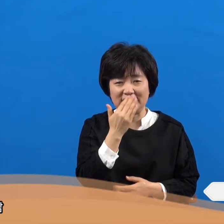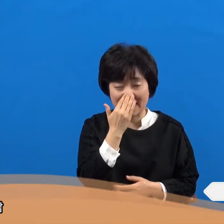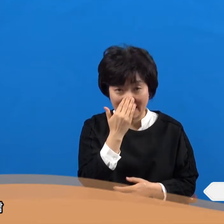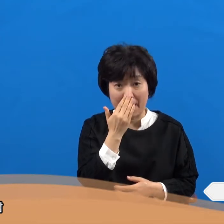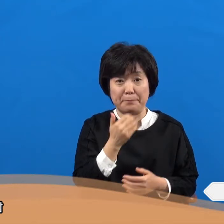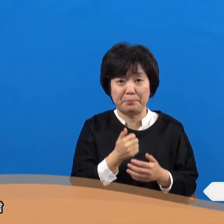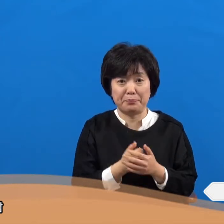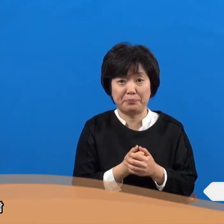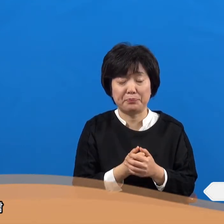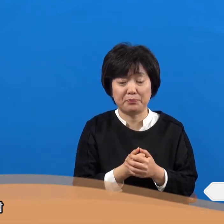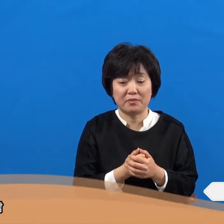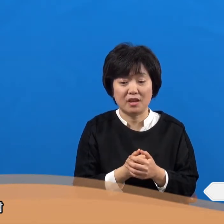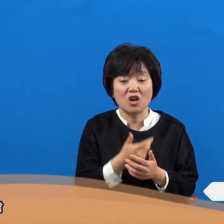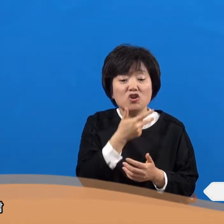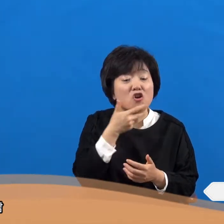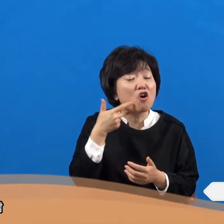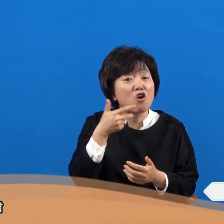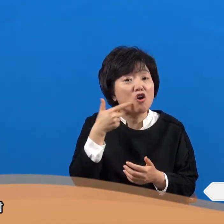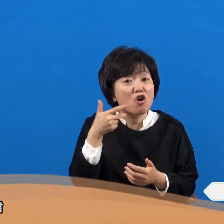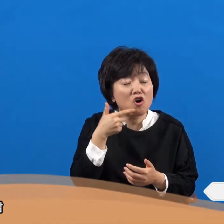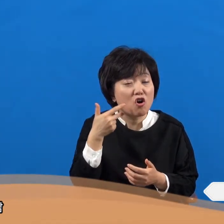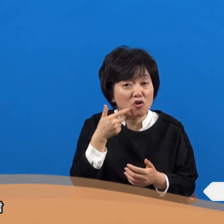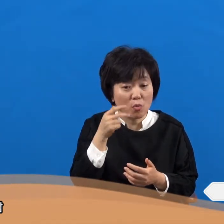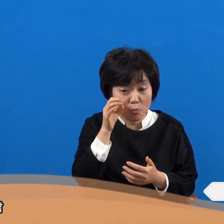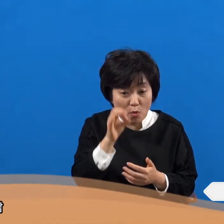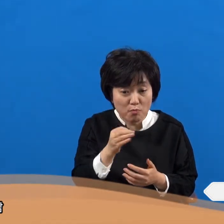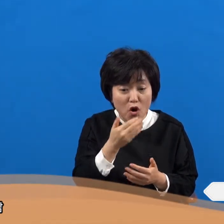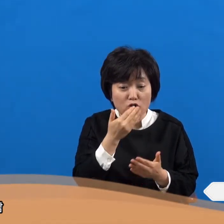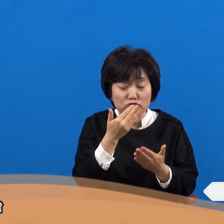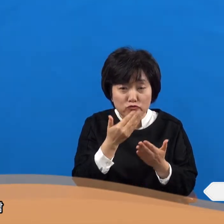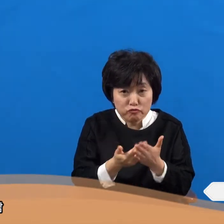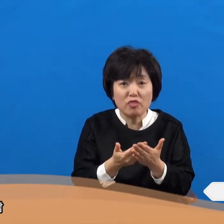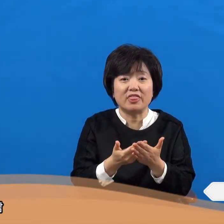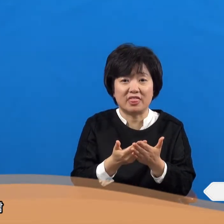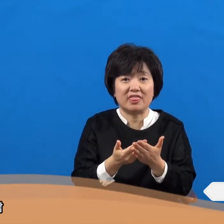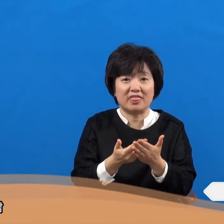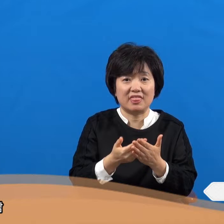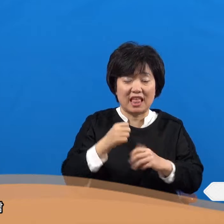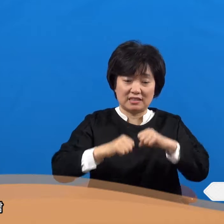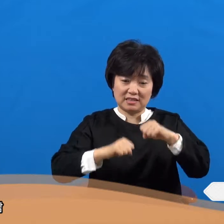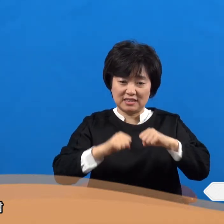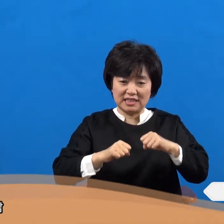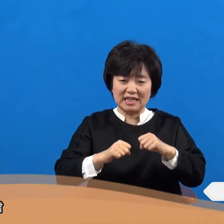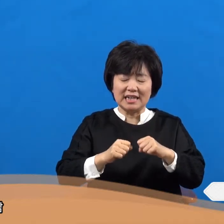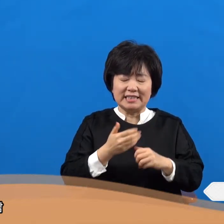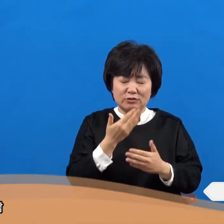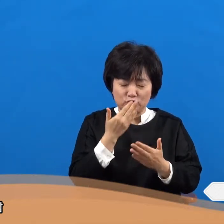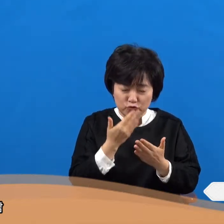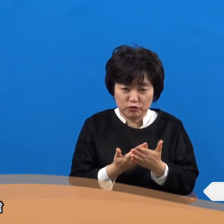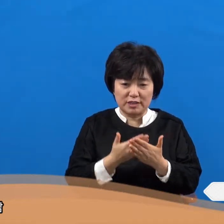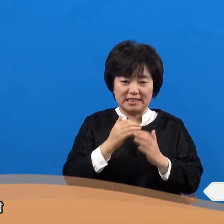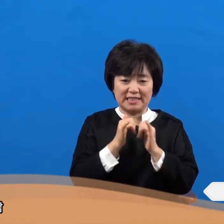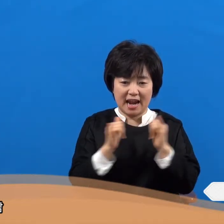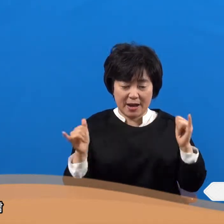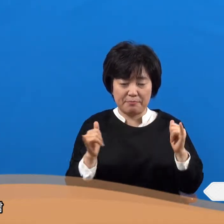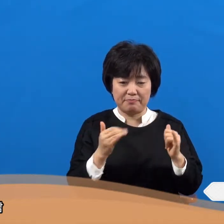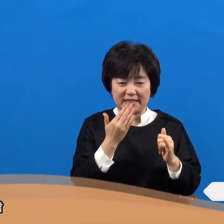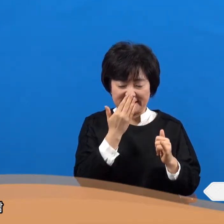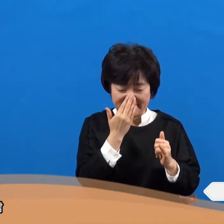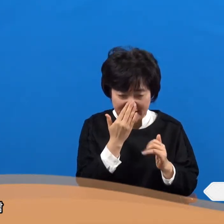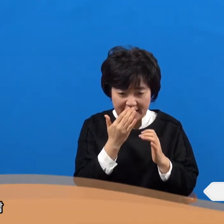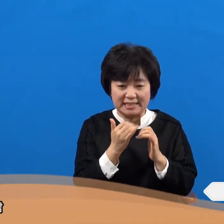성경에는 goodness라고 표현해 놓았습니다. 우리말로 정말 착한 사람, 선한